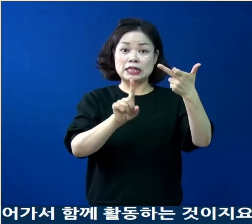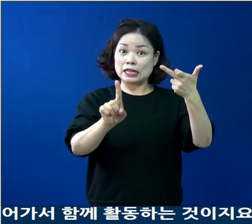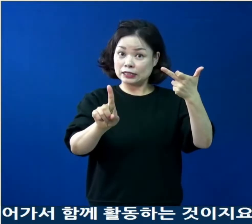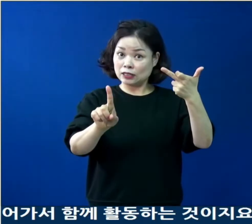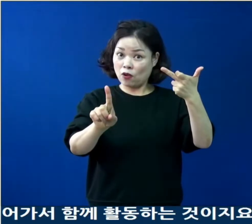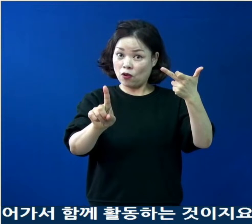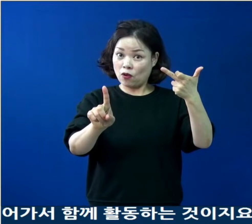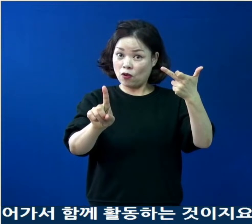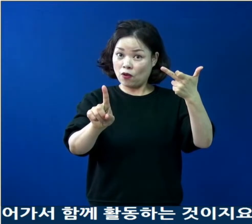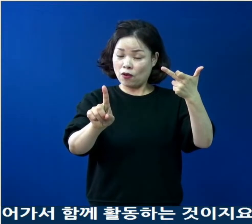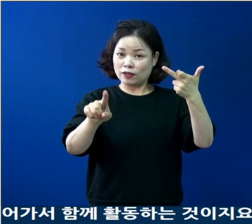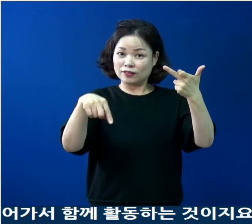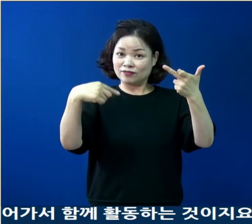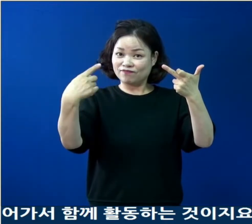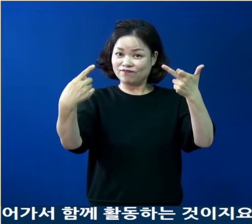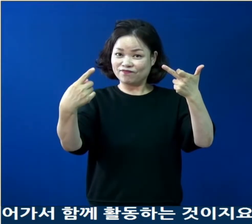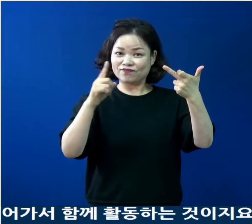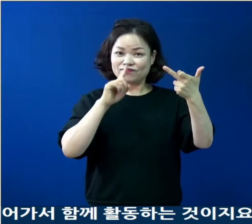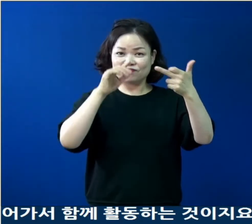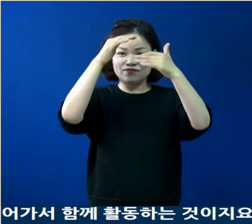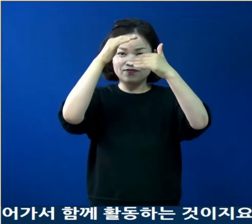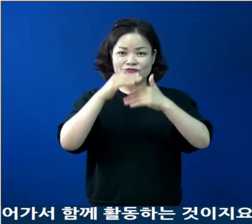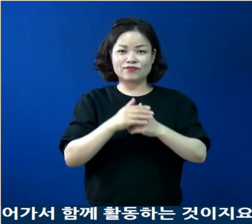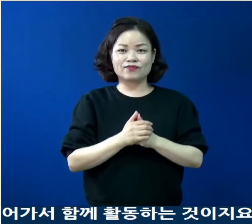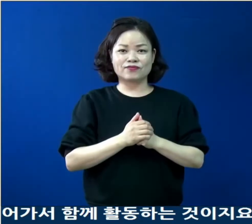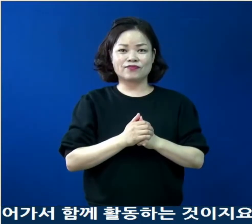읽으셨죠? 네, 다음번 말씀입니다.